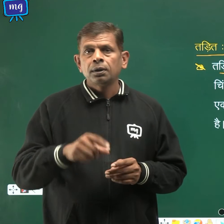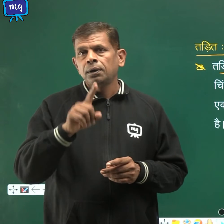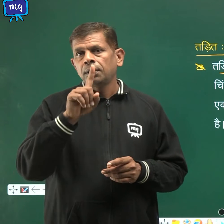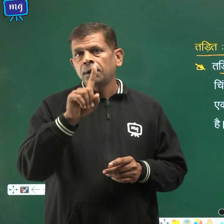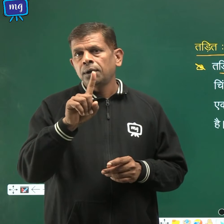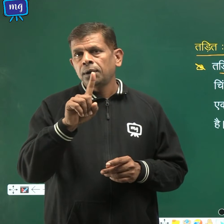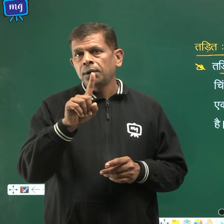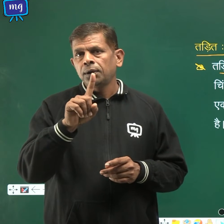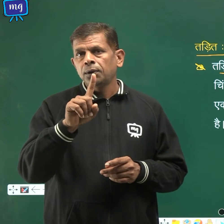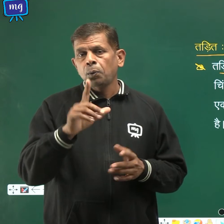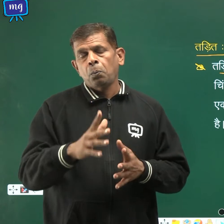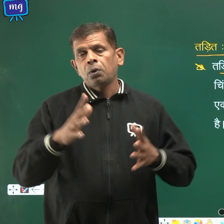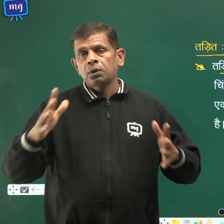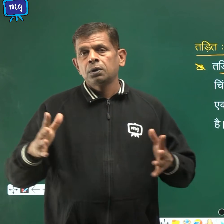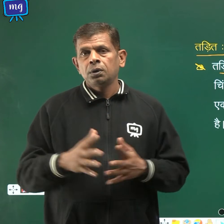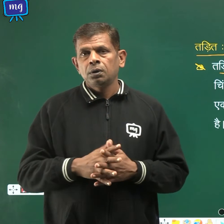एक विशाल स्तर की